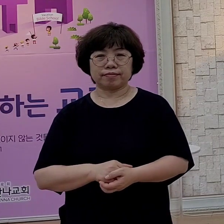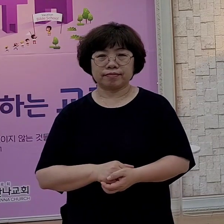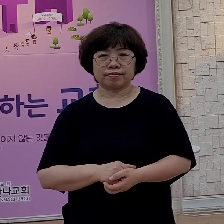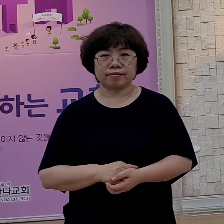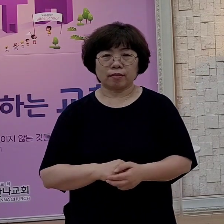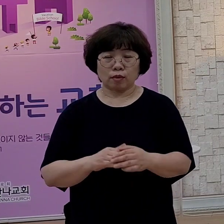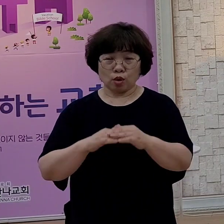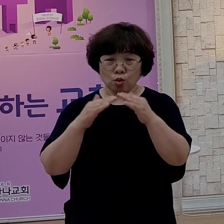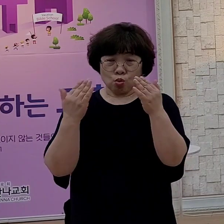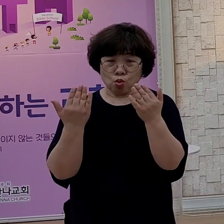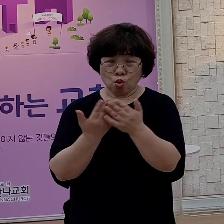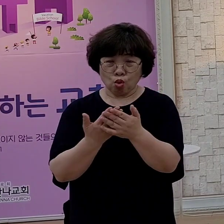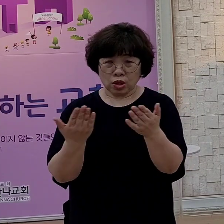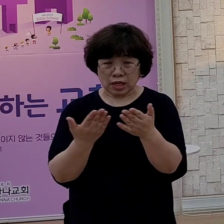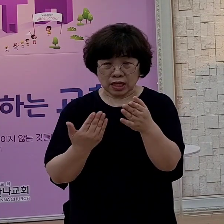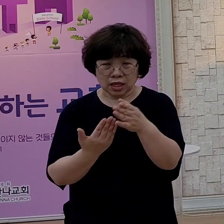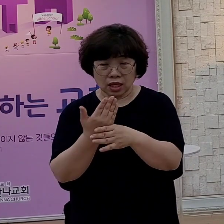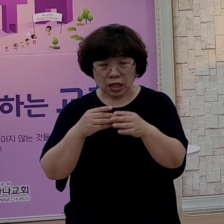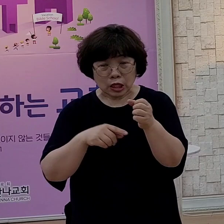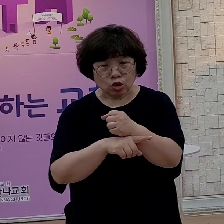그 모든 일들이 욕심에서 나오거든요.